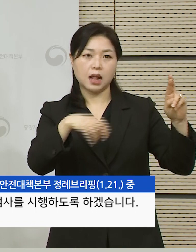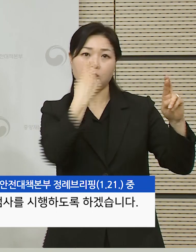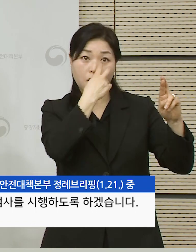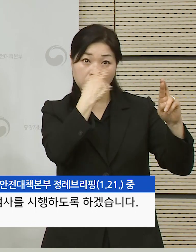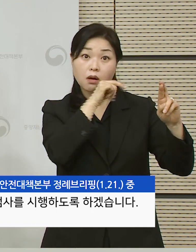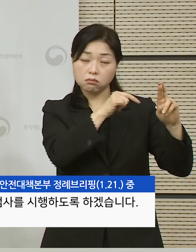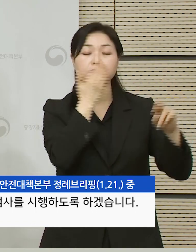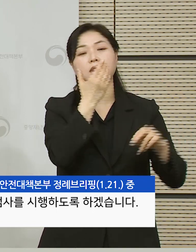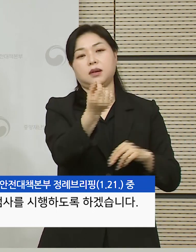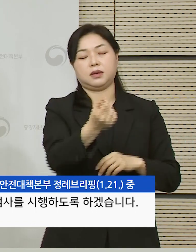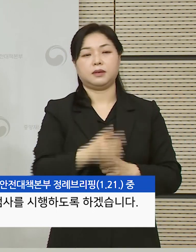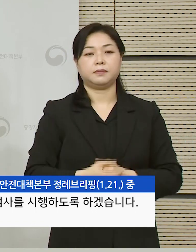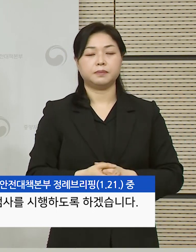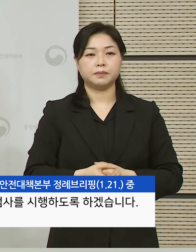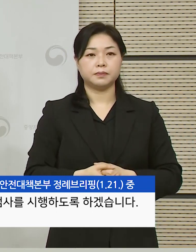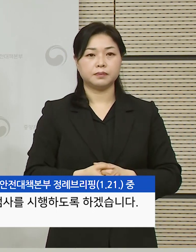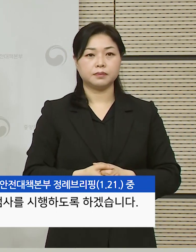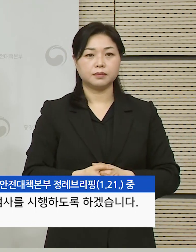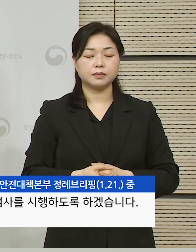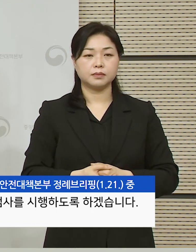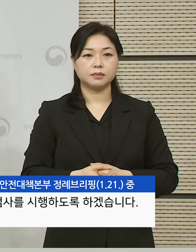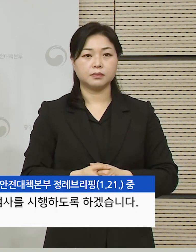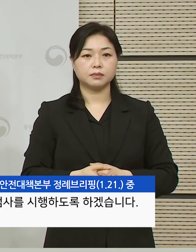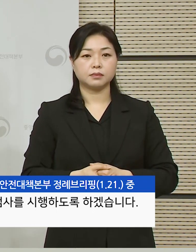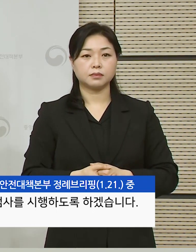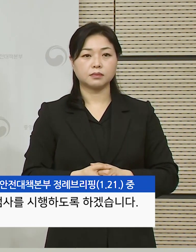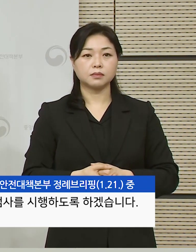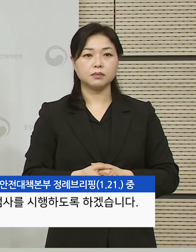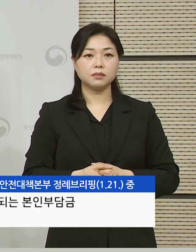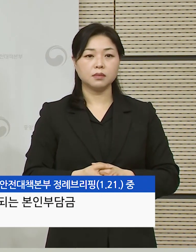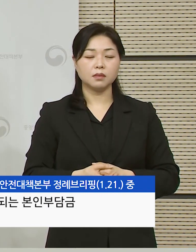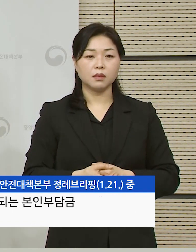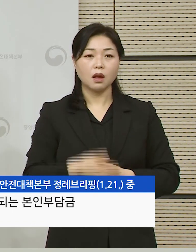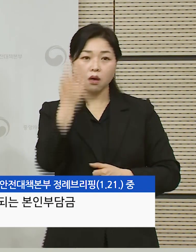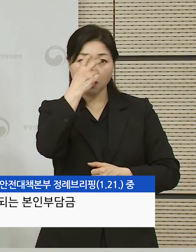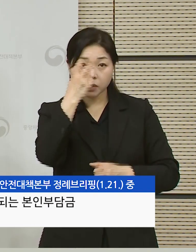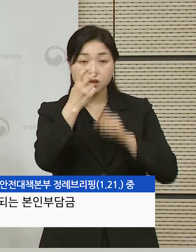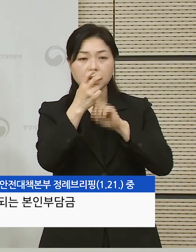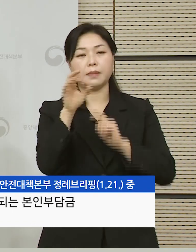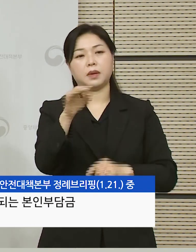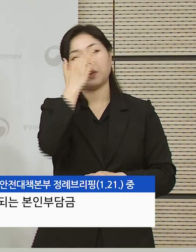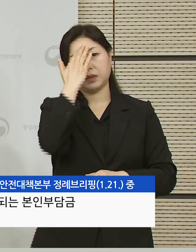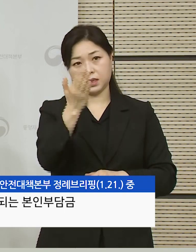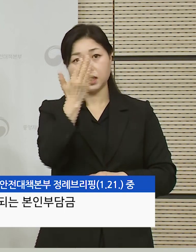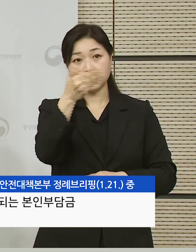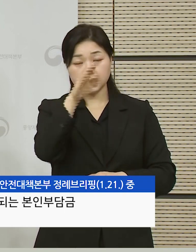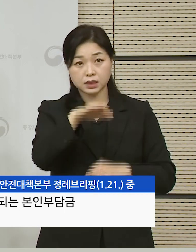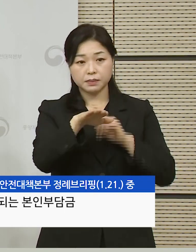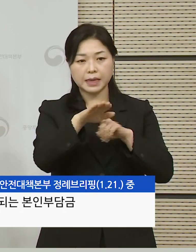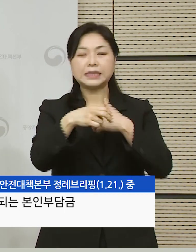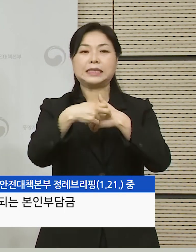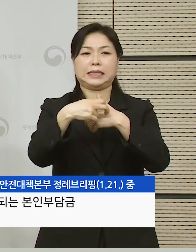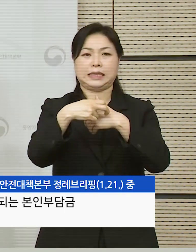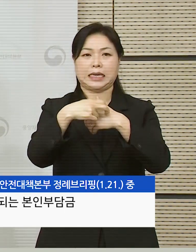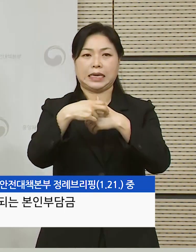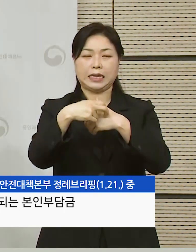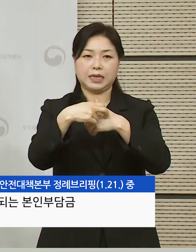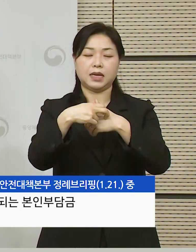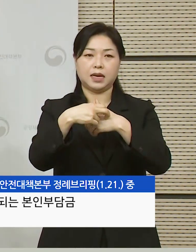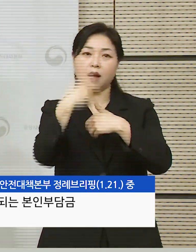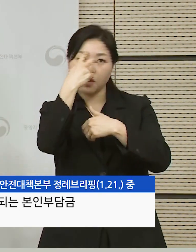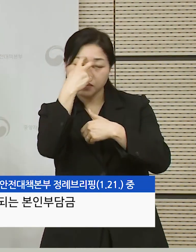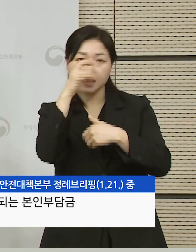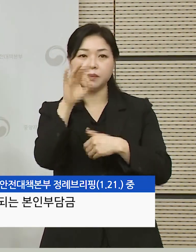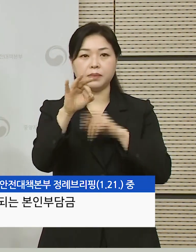병원에서 바로 PCR 검사를 시행하도록 하겠습니다. 다만 이 경우 검사료는 무료입니다.